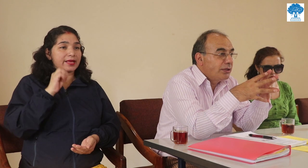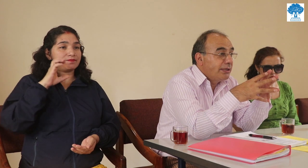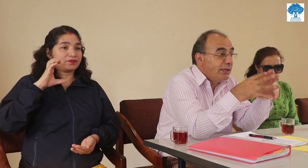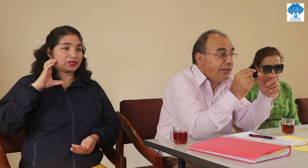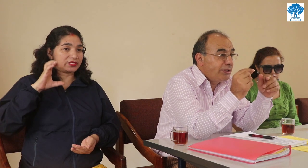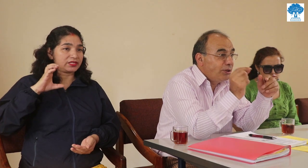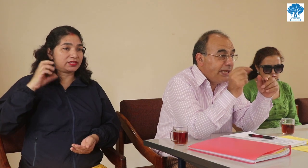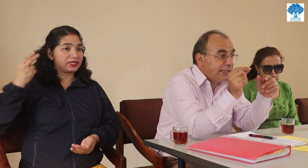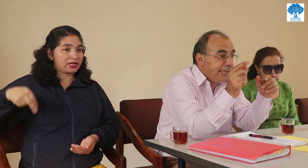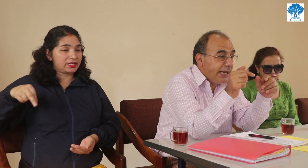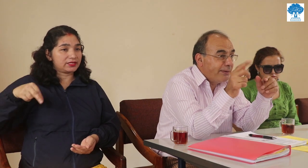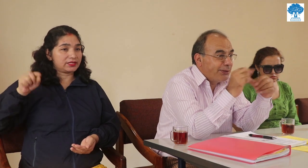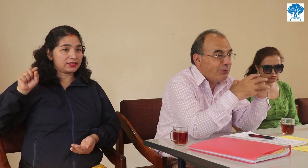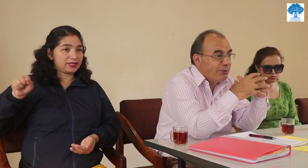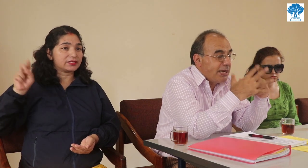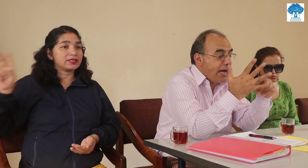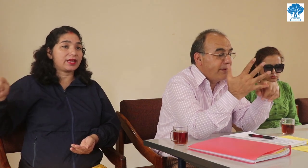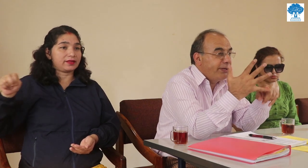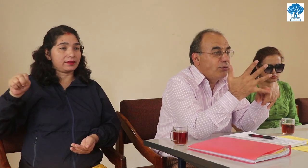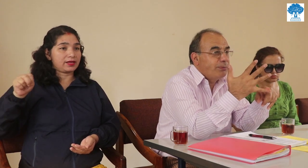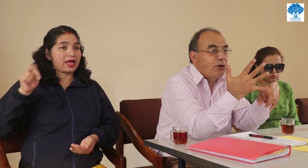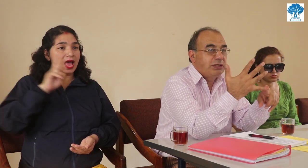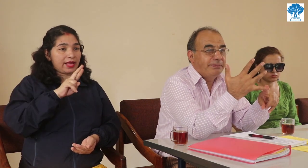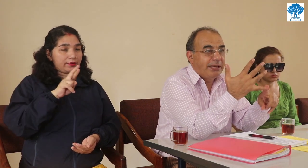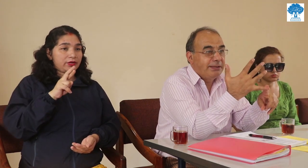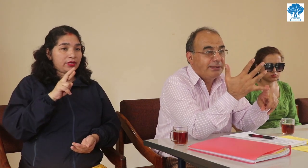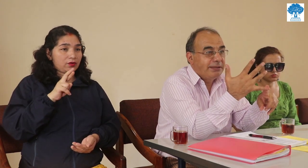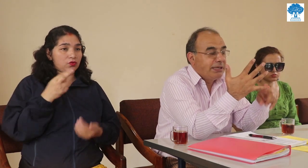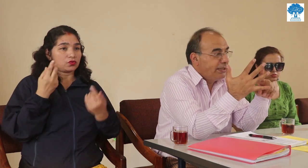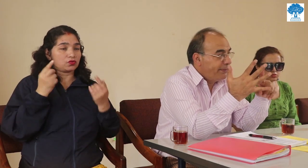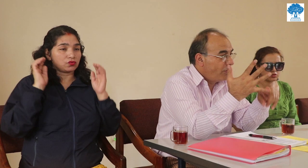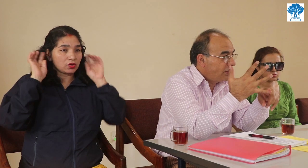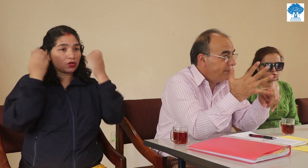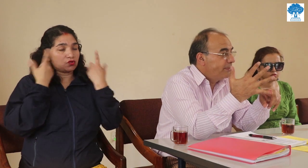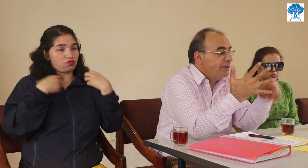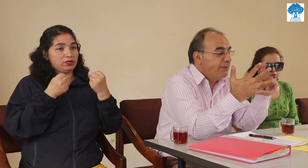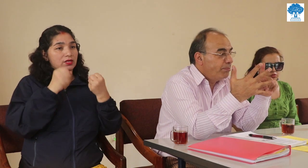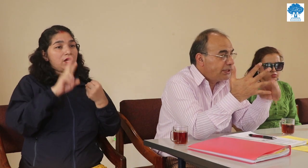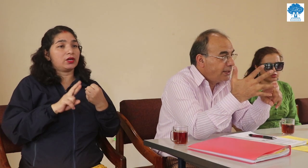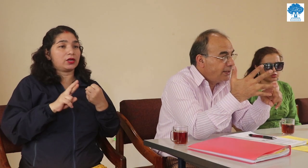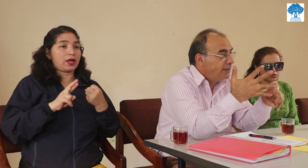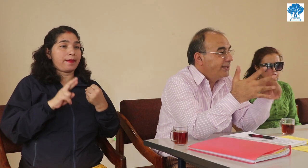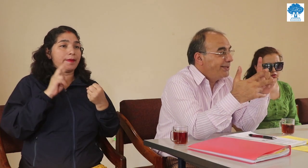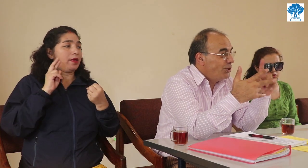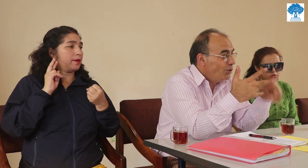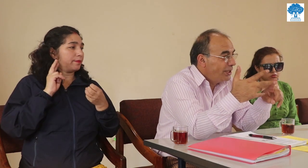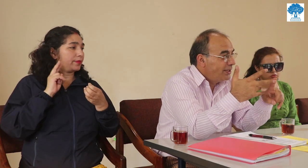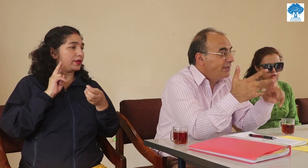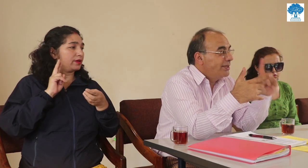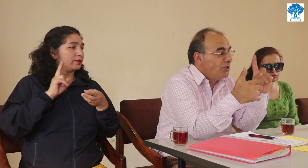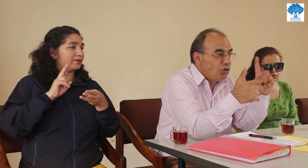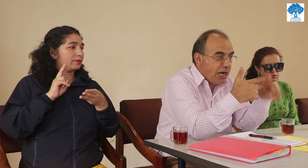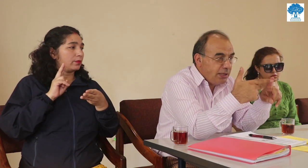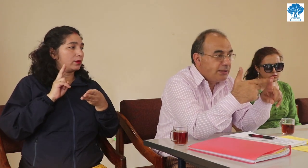RMNCH अनि -N भन्छौँ. आर भनेको रिप्रोडक्टिभ हेल्थ, रिप्रोडक्टिभ मटर्नल